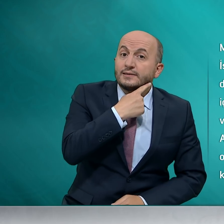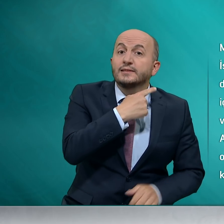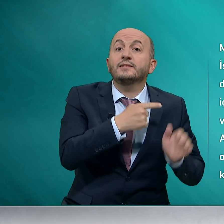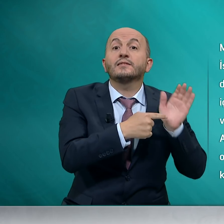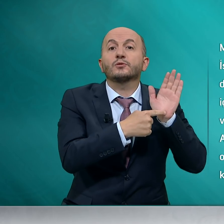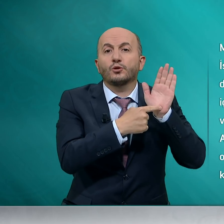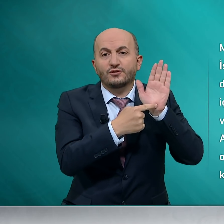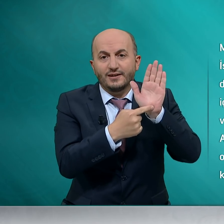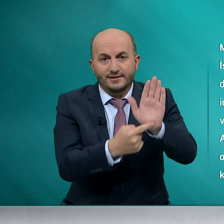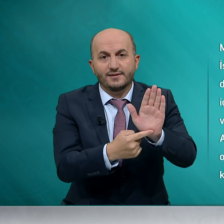sebatın göstergesidir.